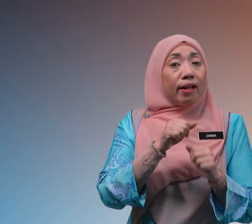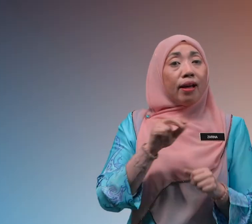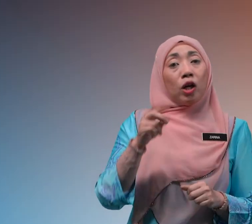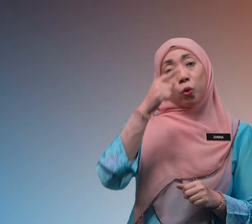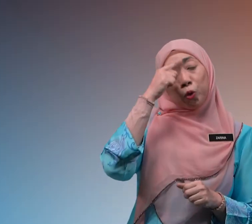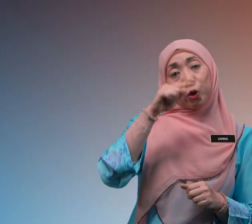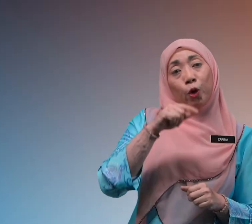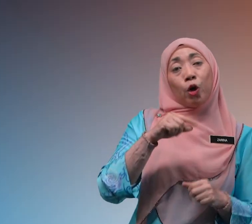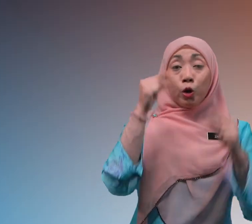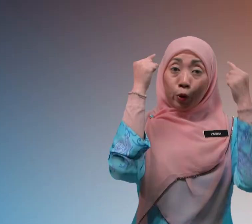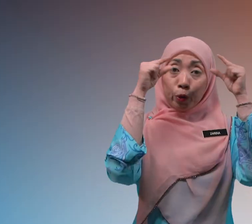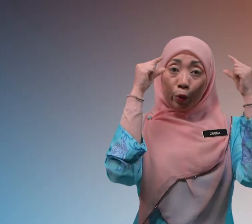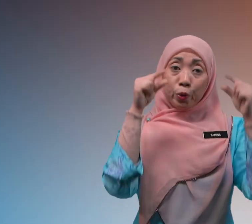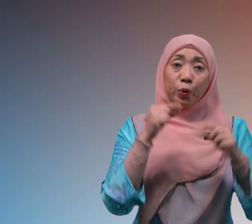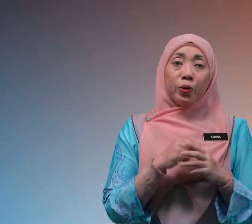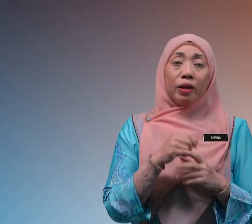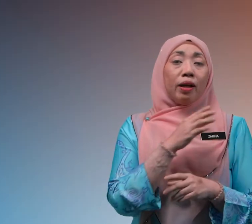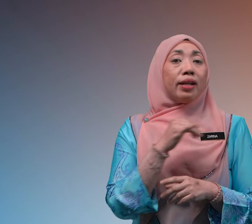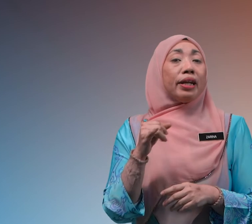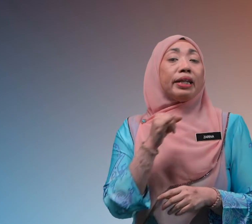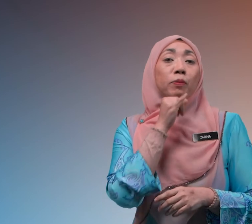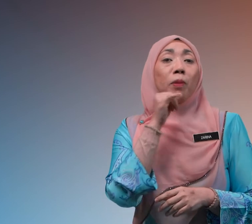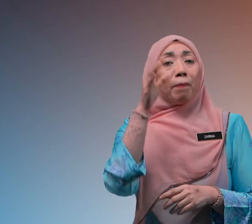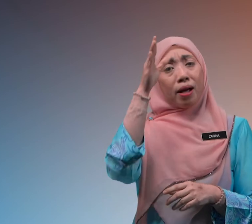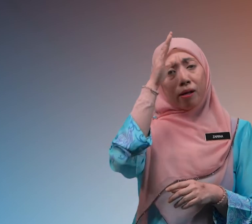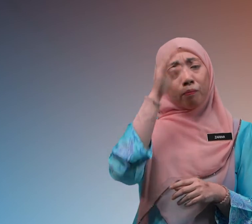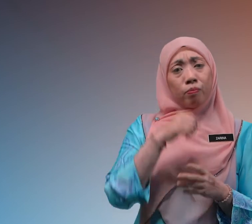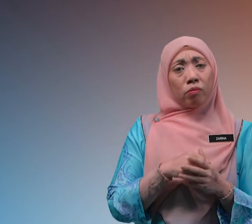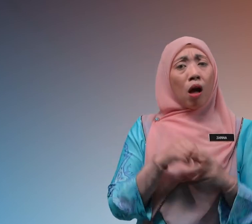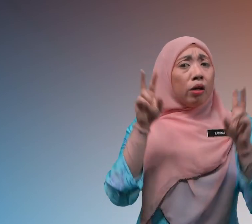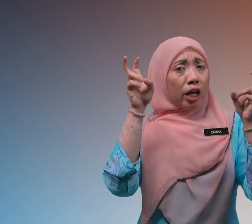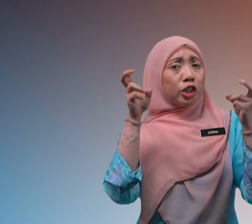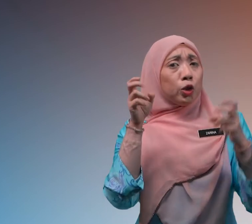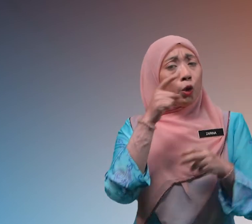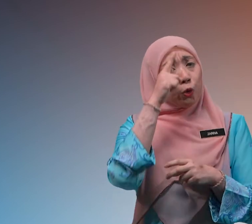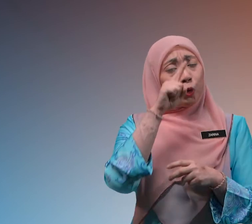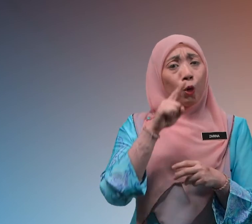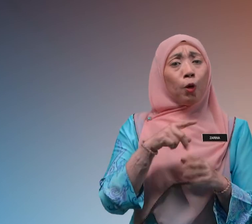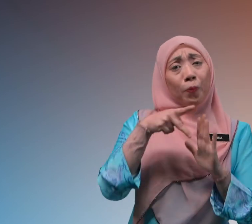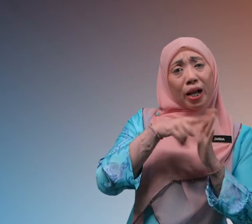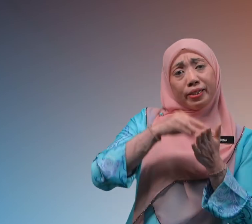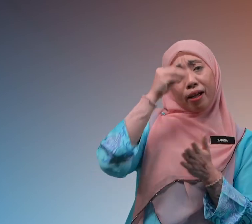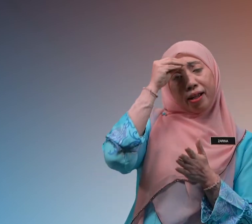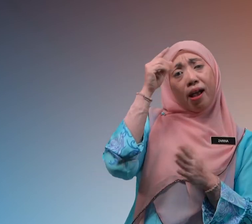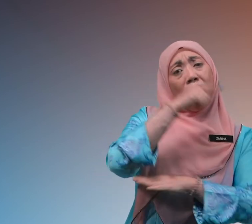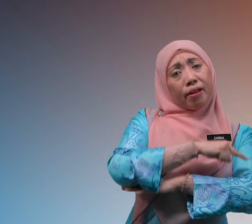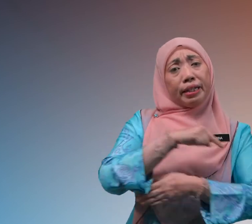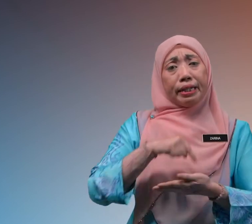Peringatan untuk guru-guru dan ibu bapa. Tajuk untuk pelajaran hari ini.